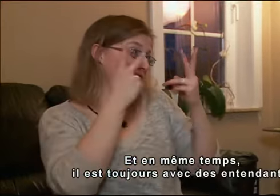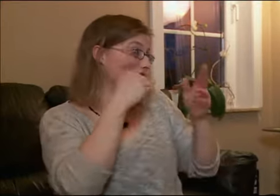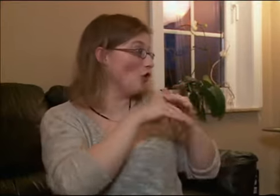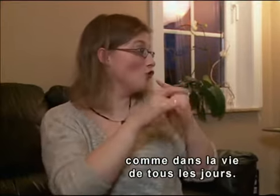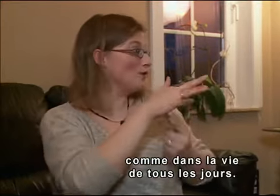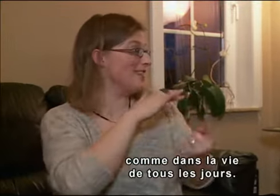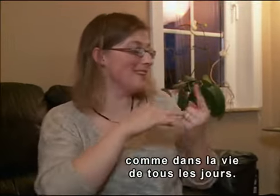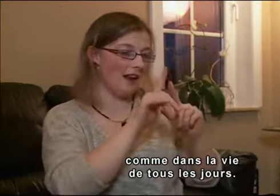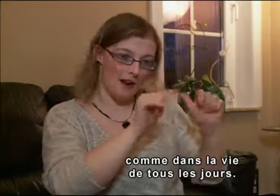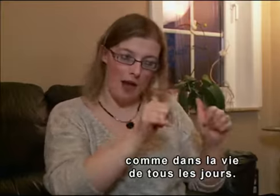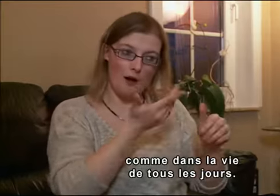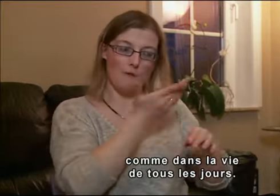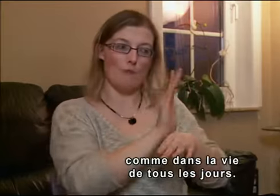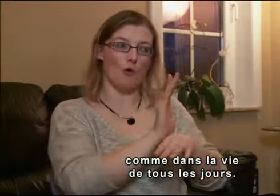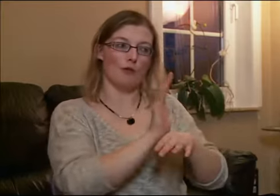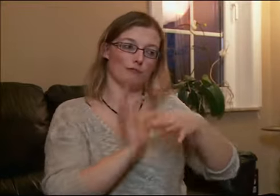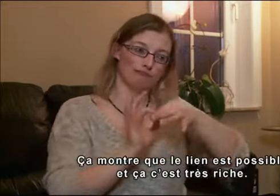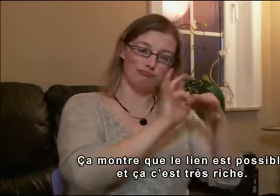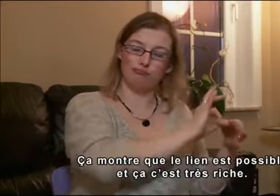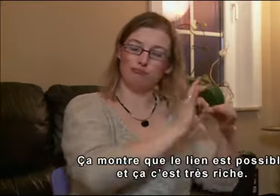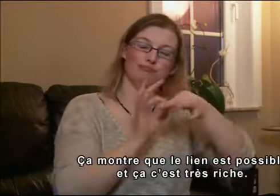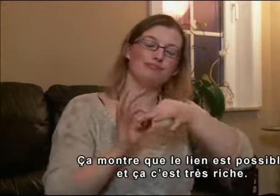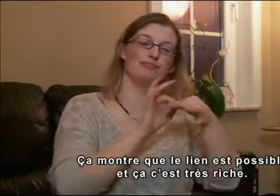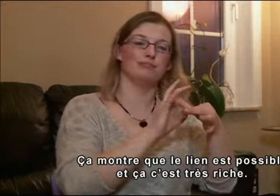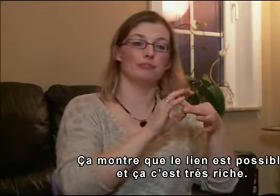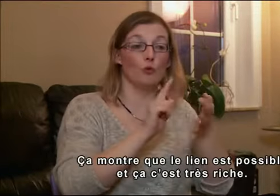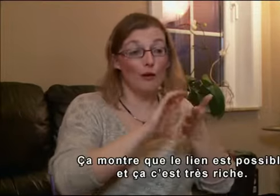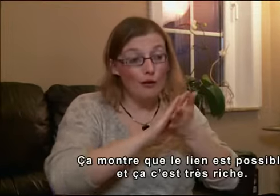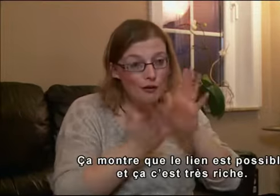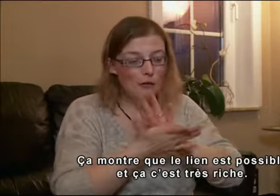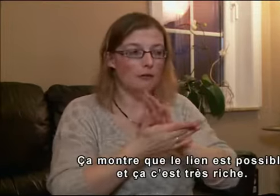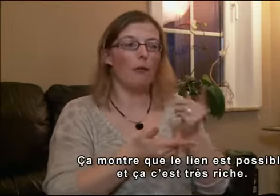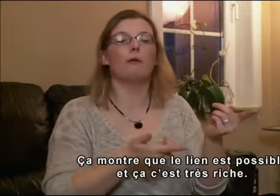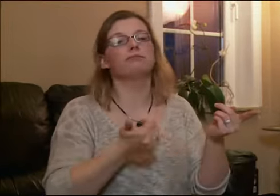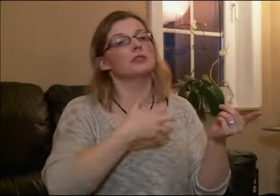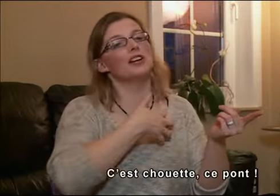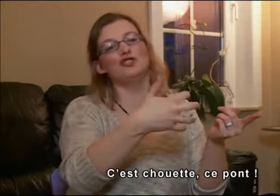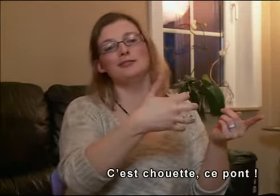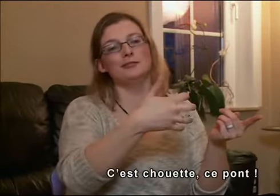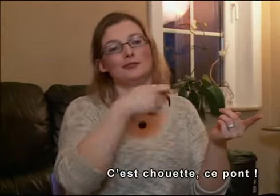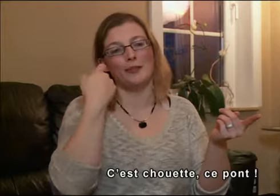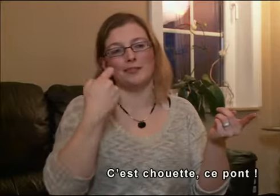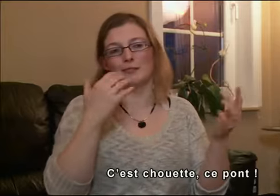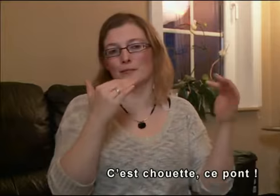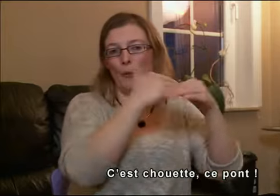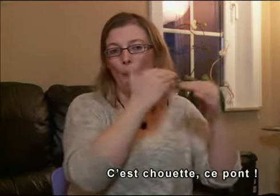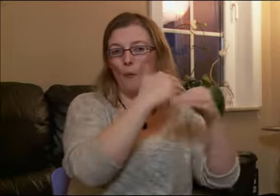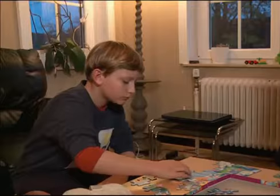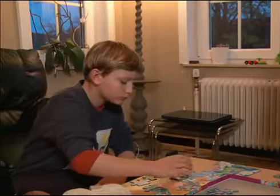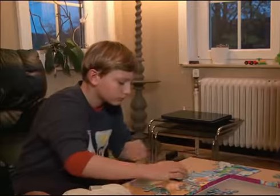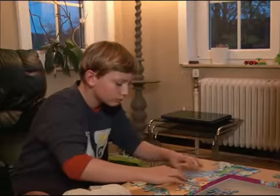entendants, comme dans la vie de tous les jours. Ça montre que le lien est possible, et ça, c'est très riche. C'est chouette, ce pont.